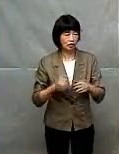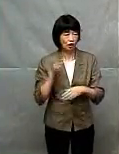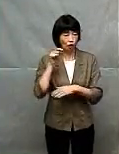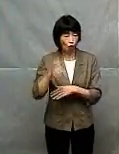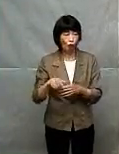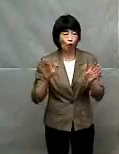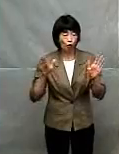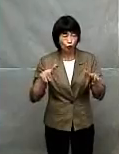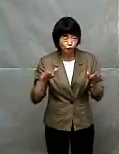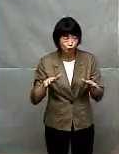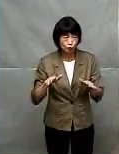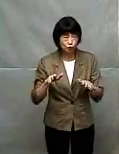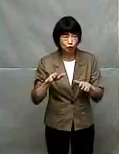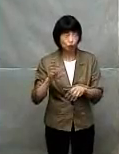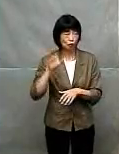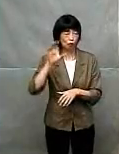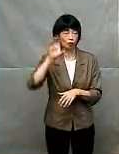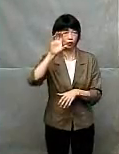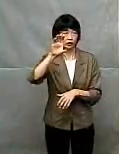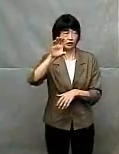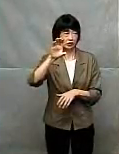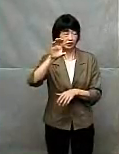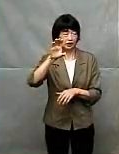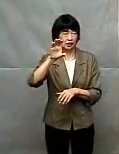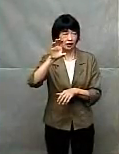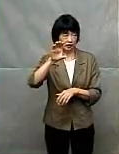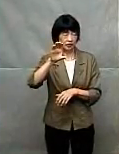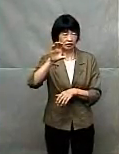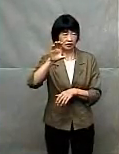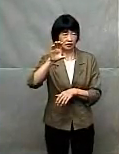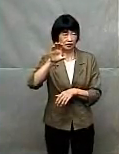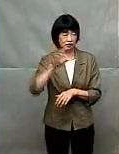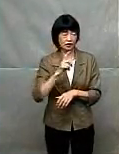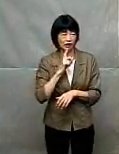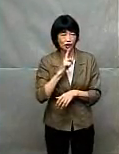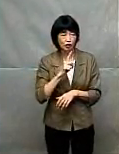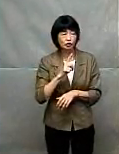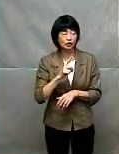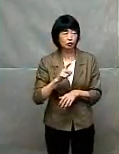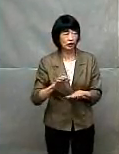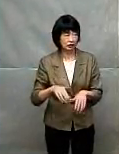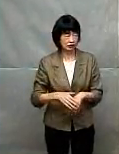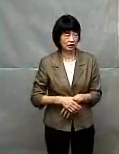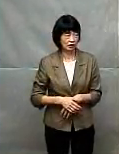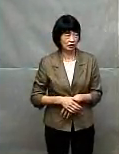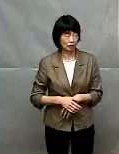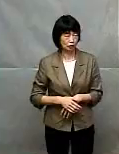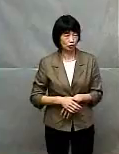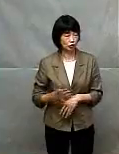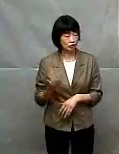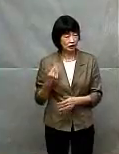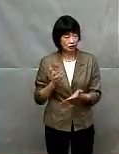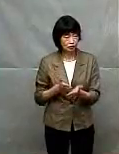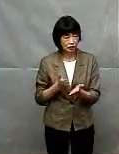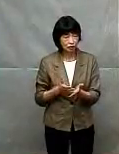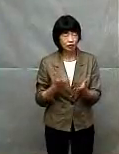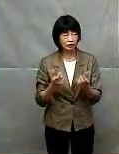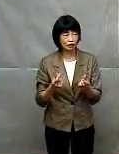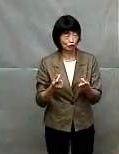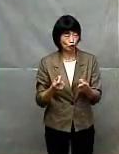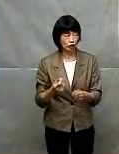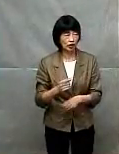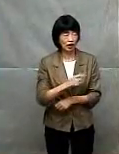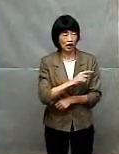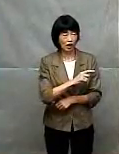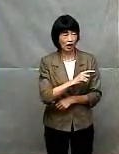方ですね、そちらの方を、まあ、先付けしてきたわけでありますけれども、先ほども申し上げました通り、さまざ